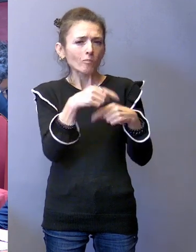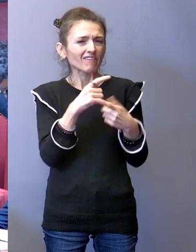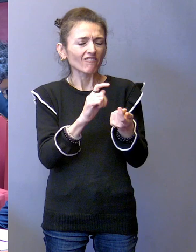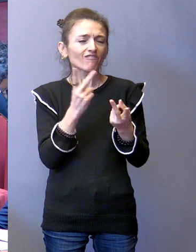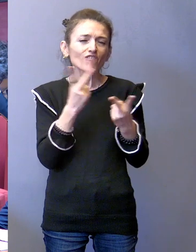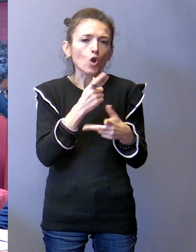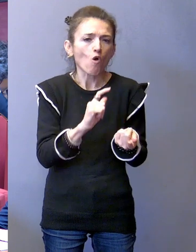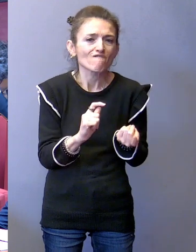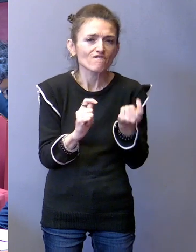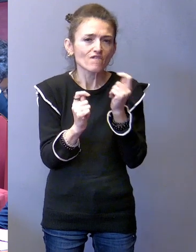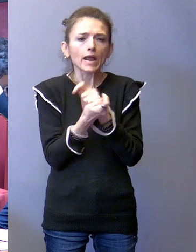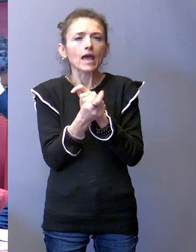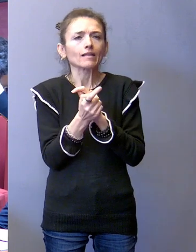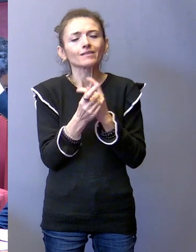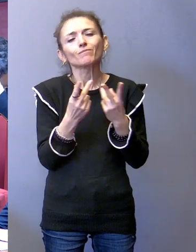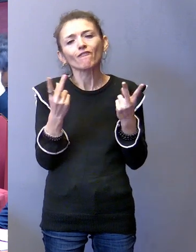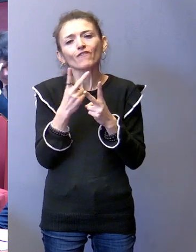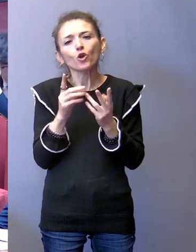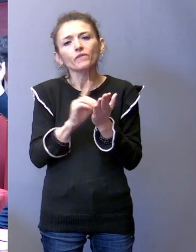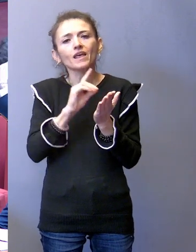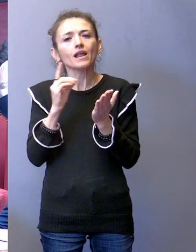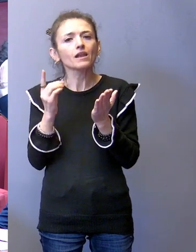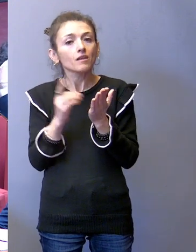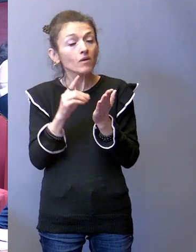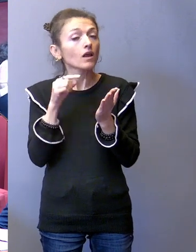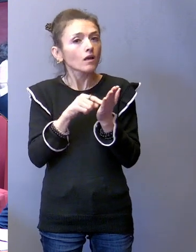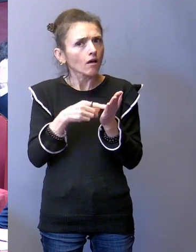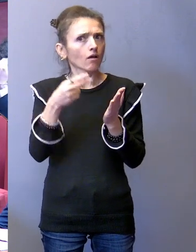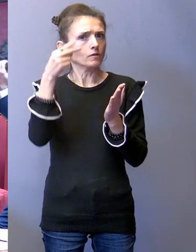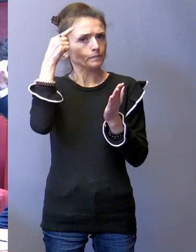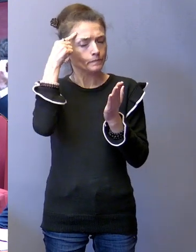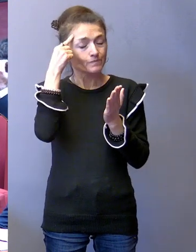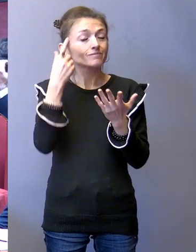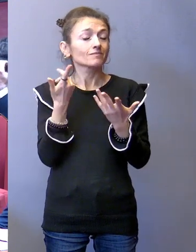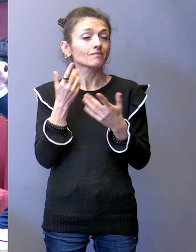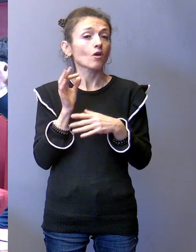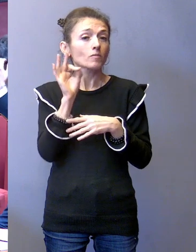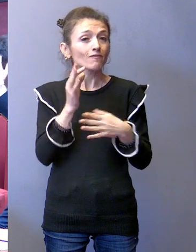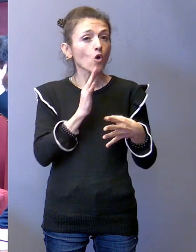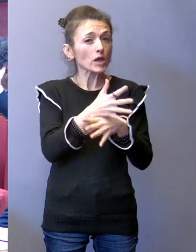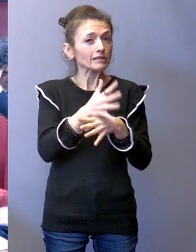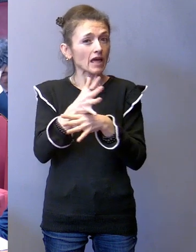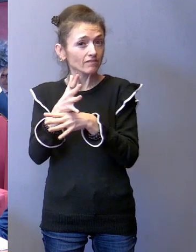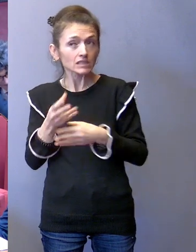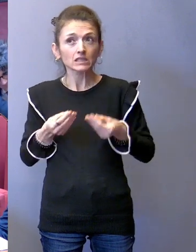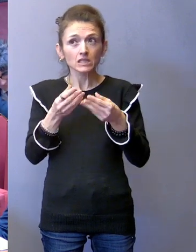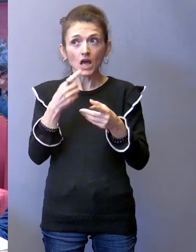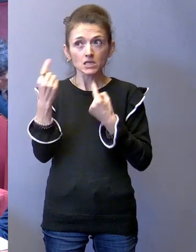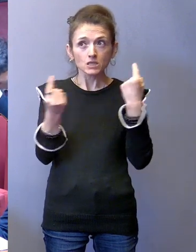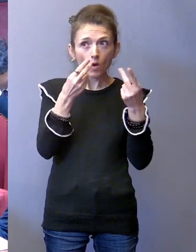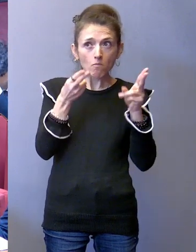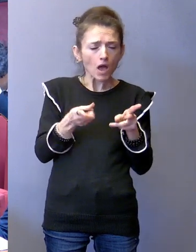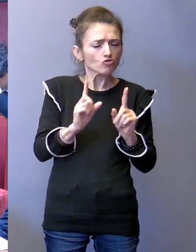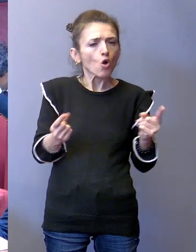desiderio è tale per cui la chiamo così ne tenga conto al fine che gli interventi previsti non va dalla peggiorare Ma soprattutto si vada a migliorarla perché